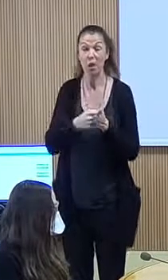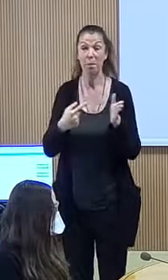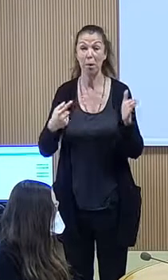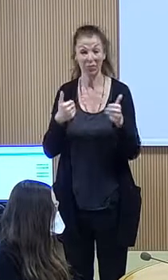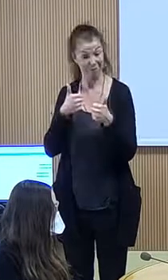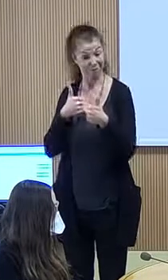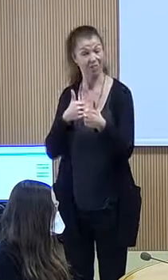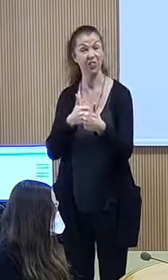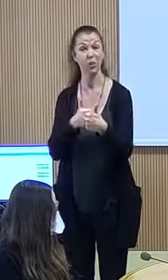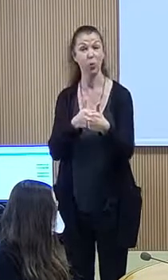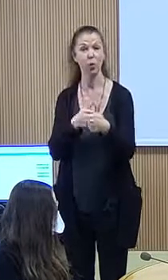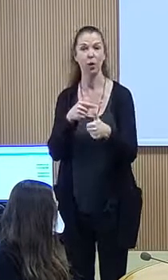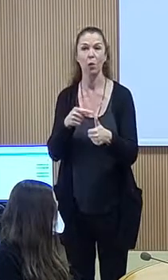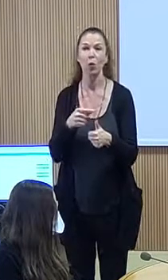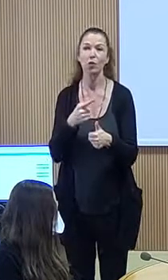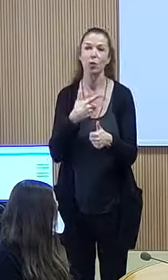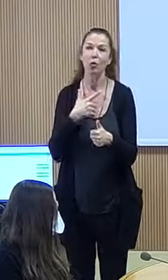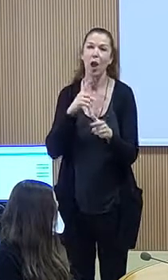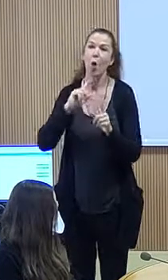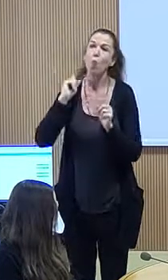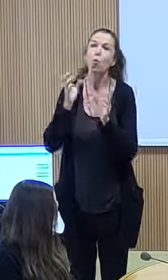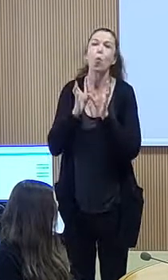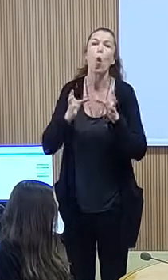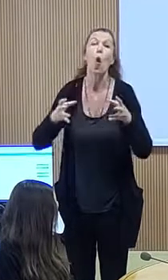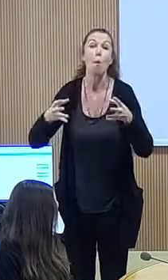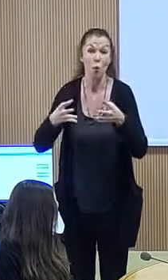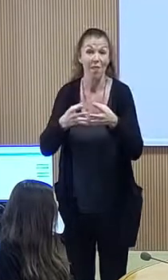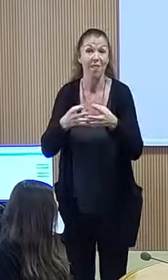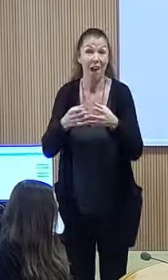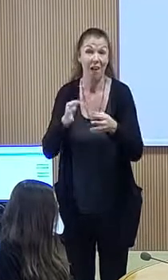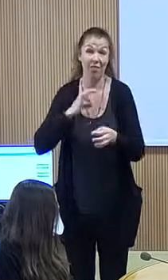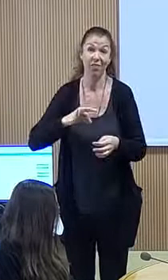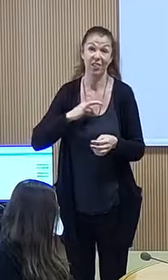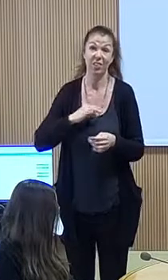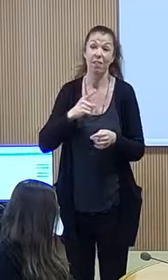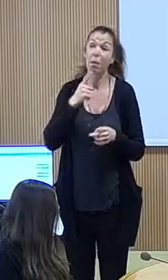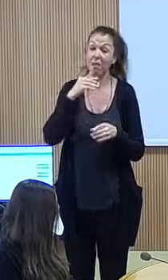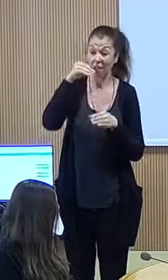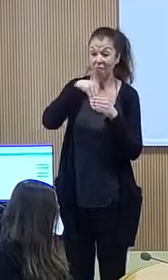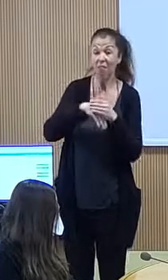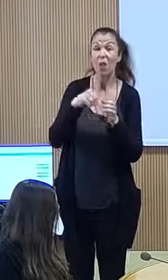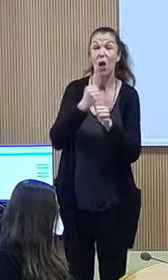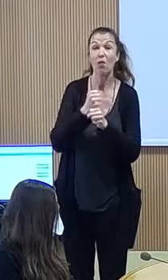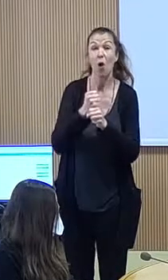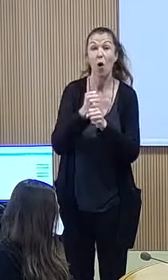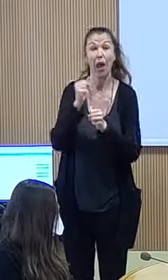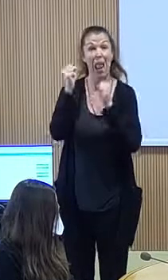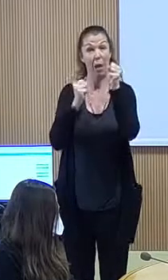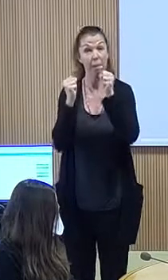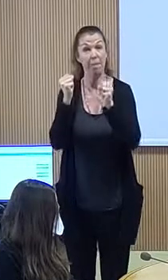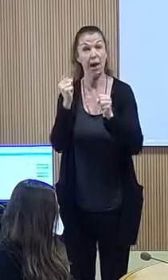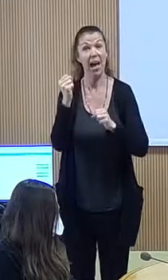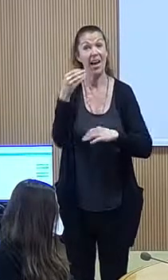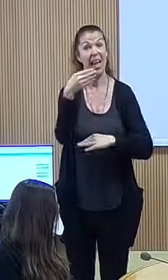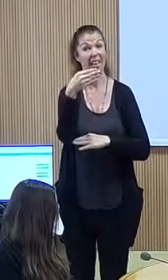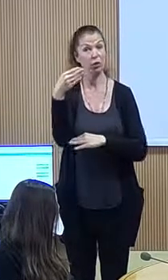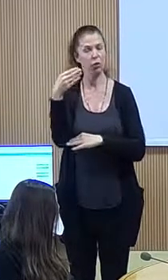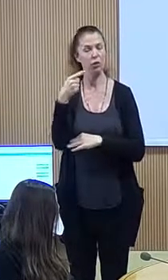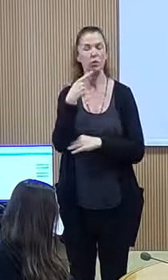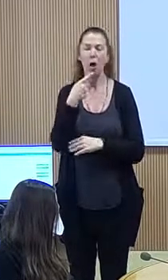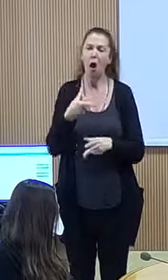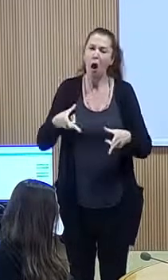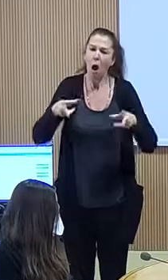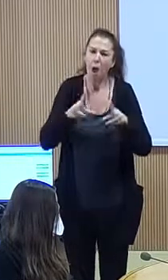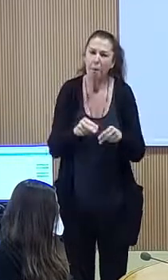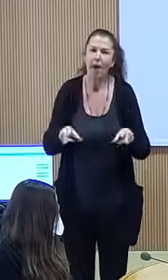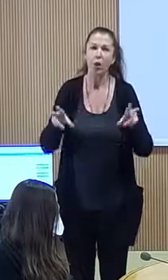di un'intera comunità ea vantaggio anche di chi ci lavora evidentemente all'interno dei bar e dei ristoranti io continuo a ripetere e questo lo dico dal